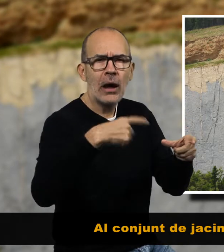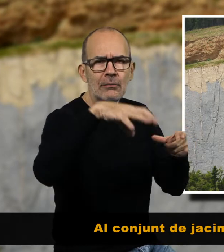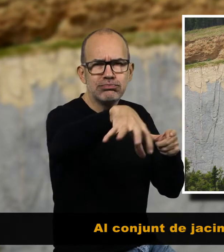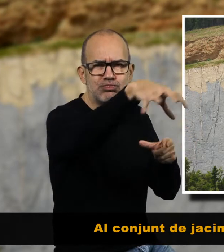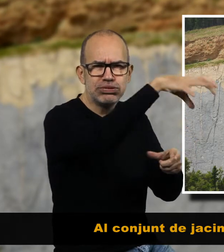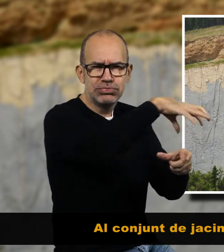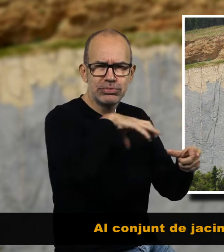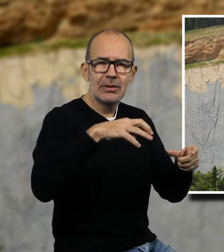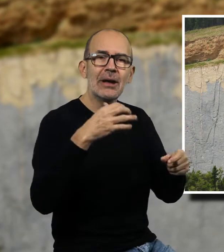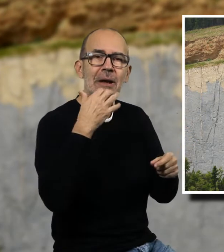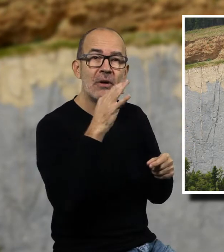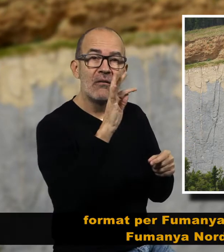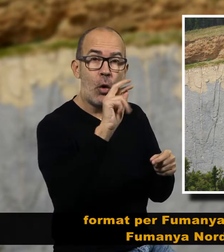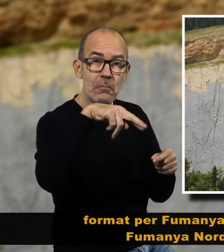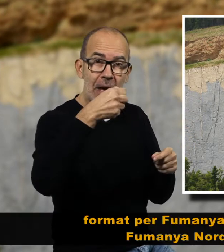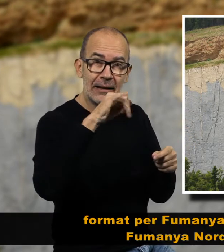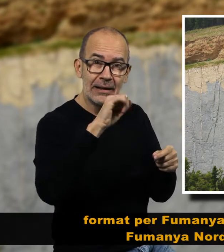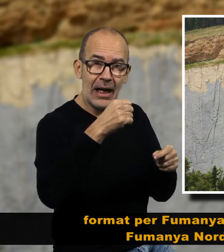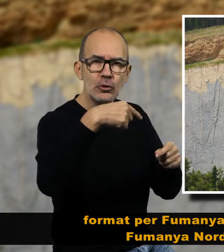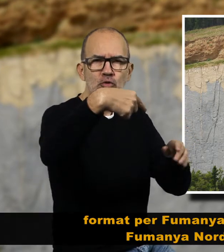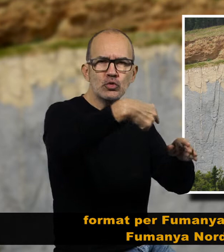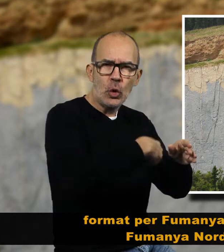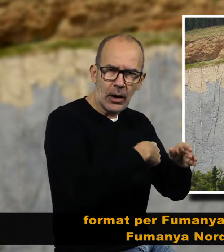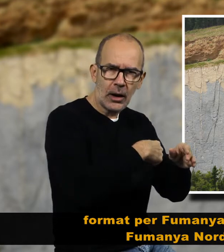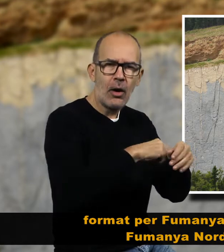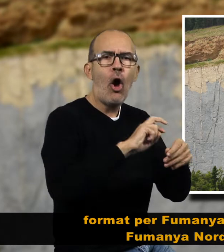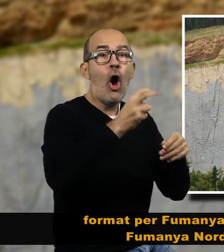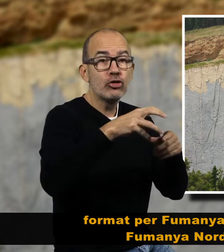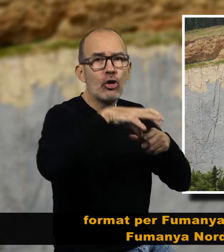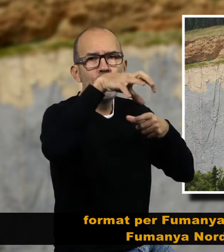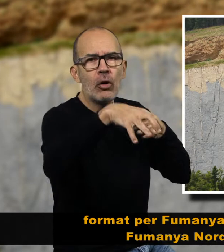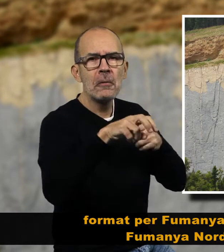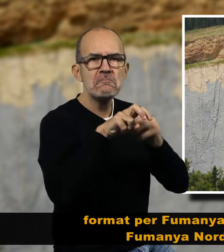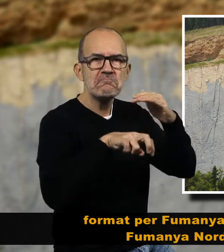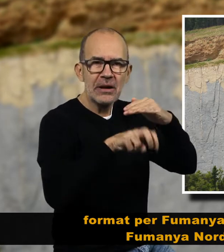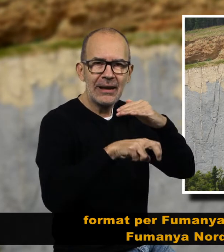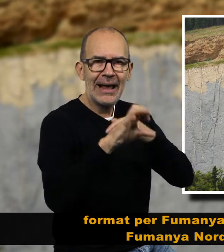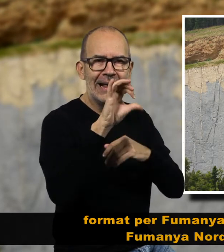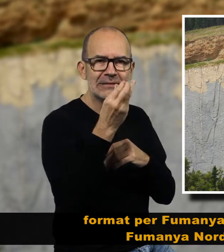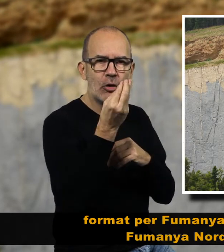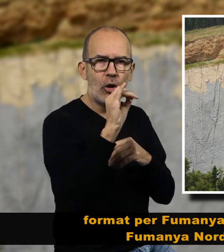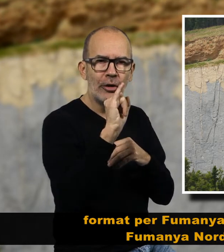El conjunt de jaciments de Fumanya, format per Fumanya Sud, Mina Esquirol, Fumanya Nord i Mina